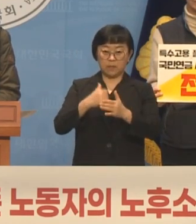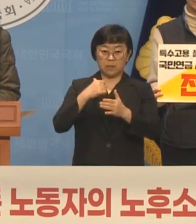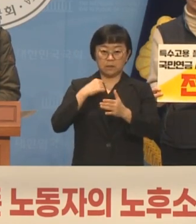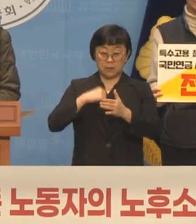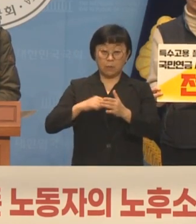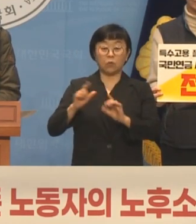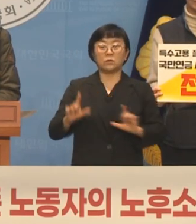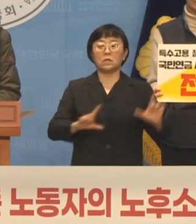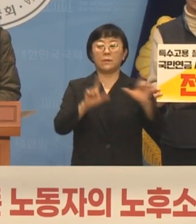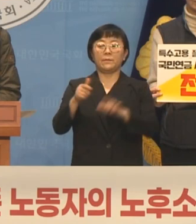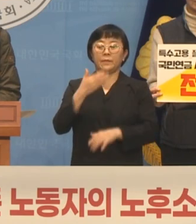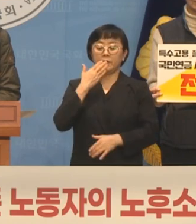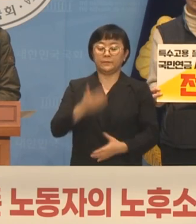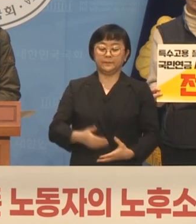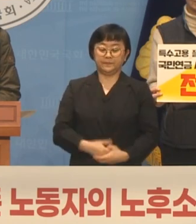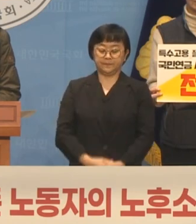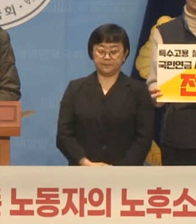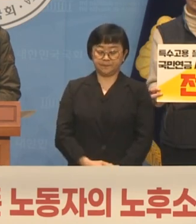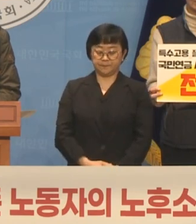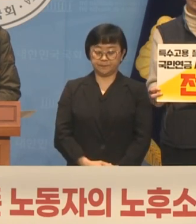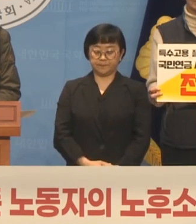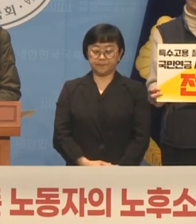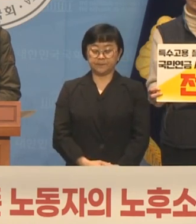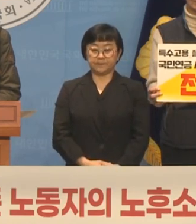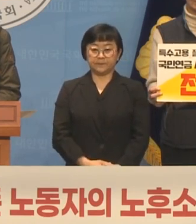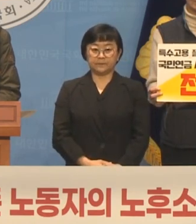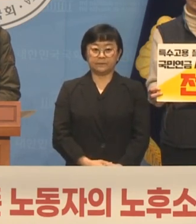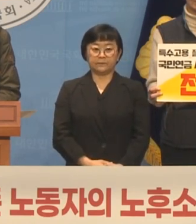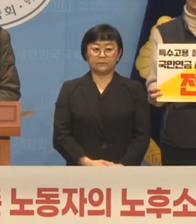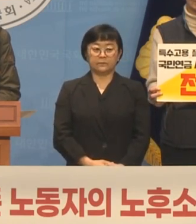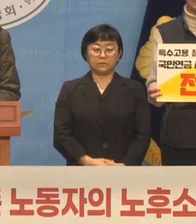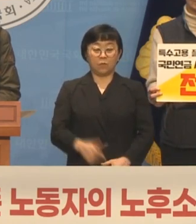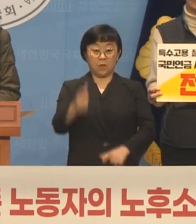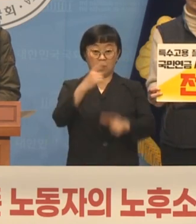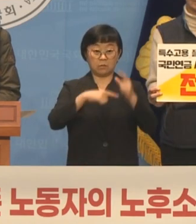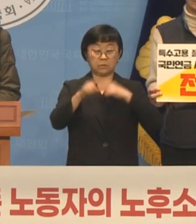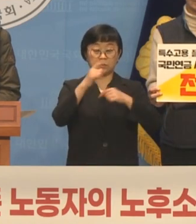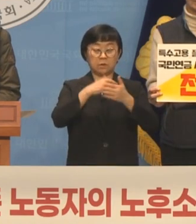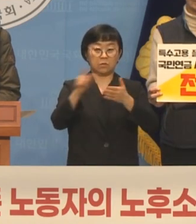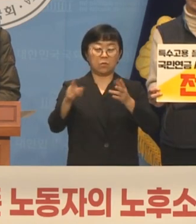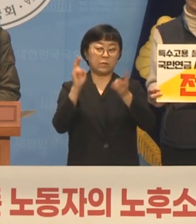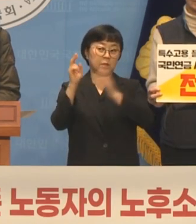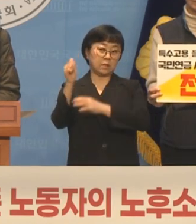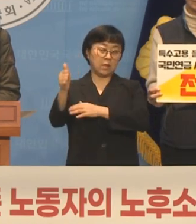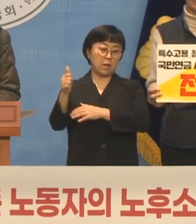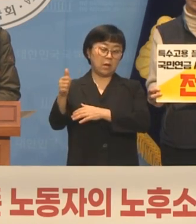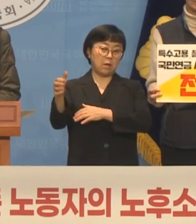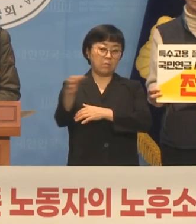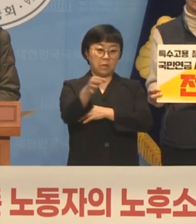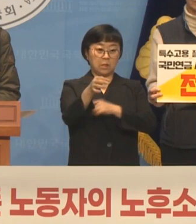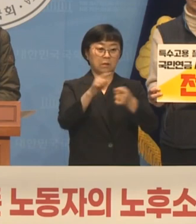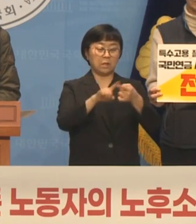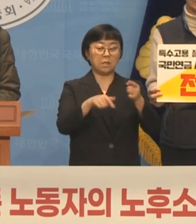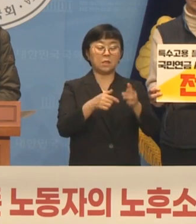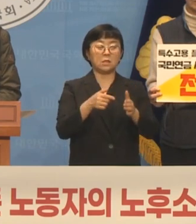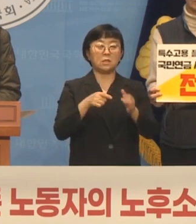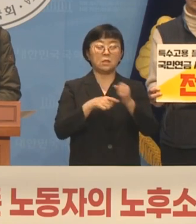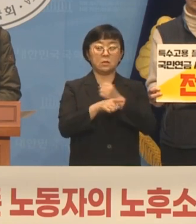수 있다고 생각합니다. 덧붙여서 사용자는 보험료를 부담해야 할